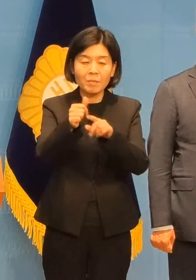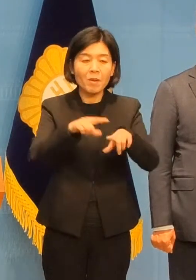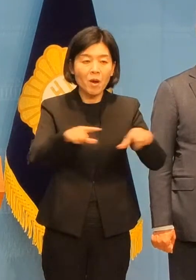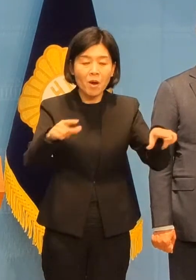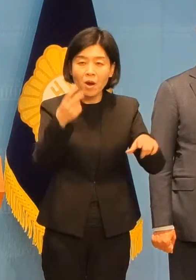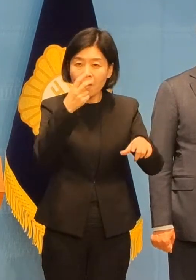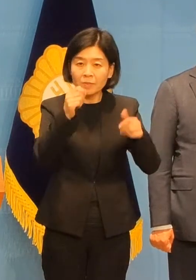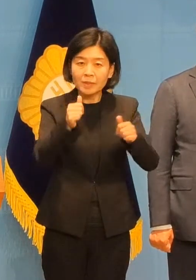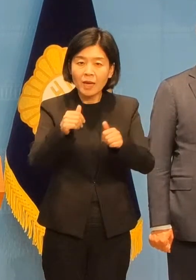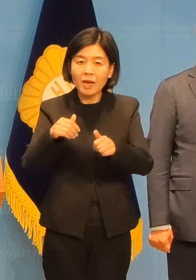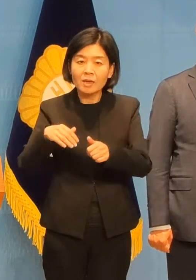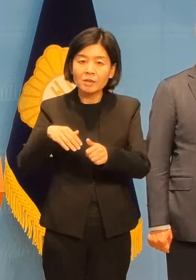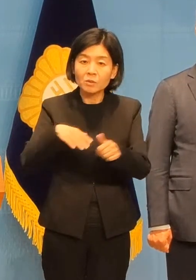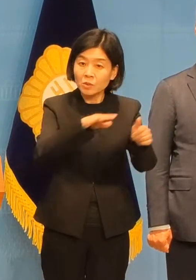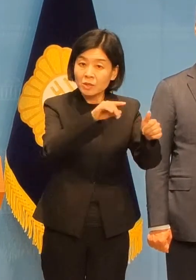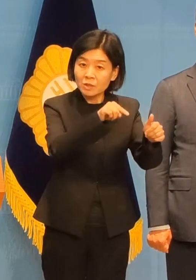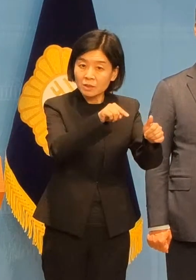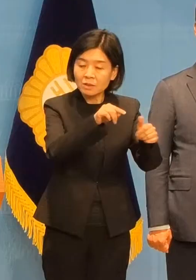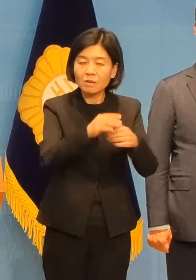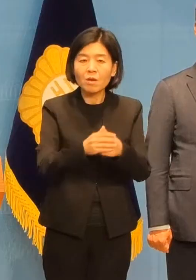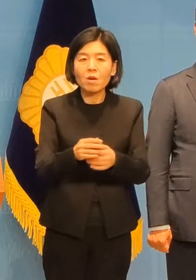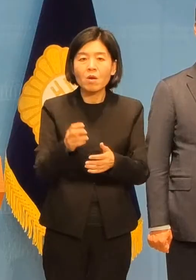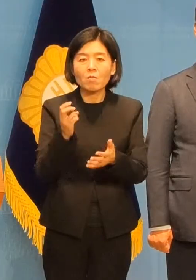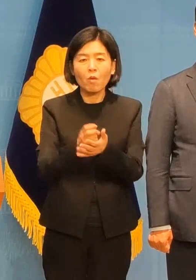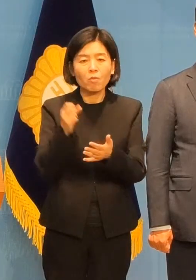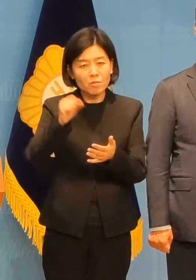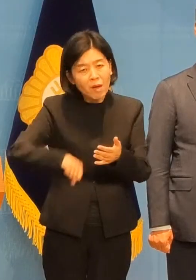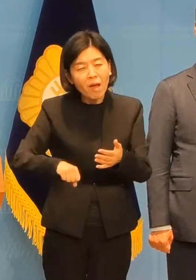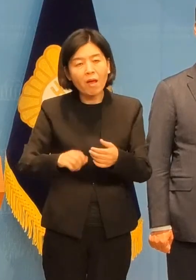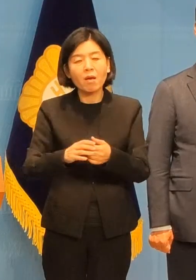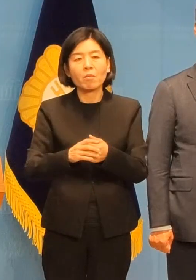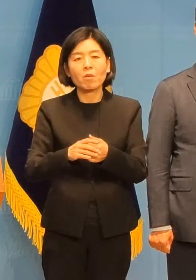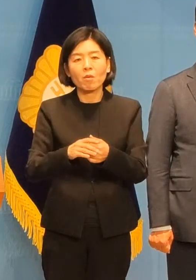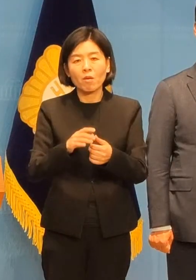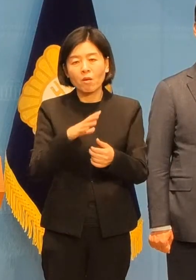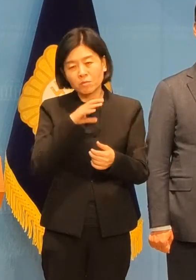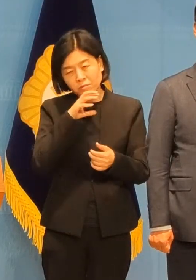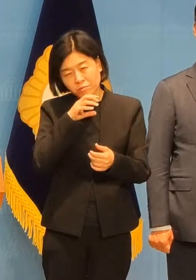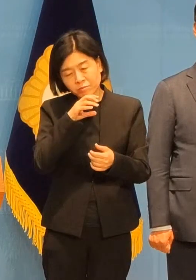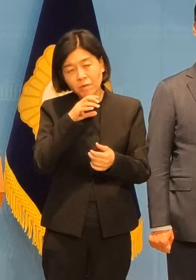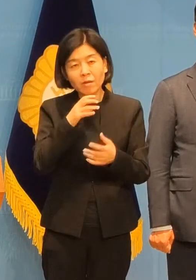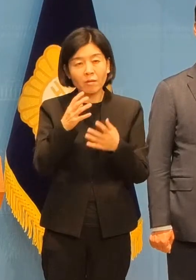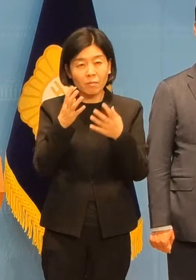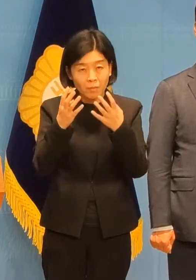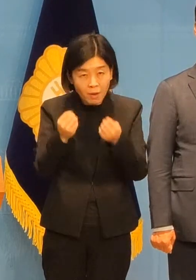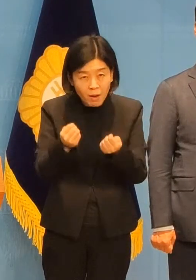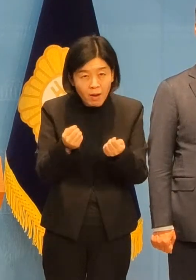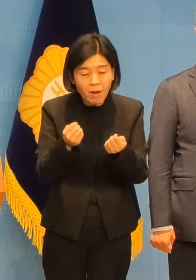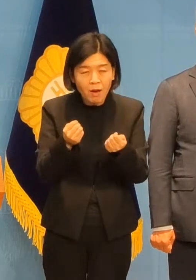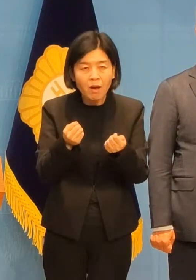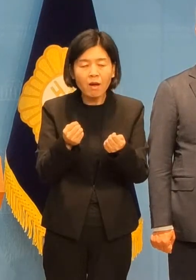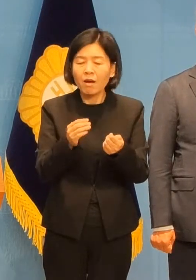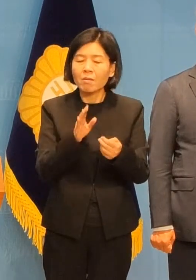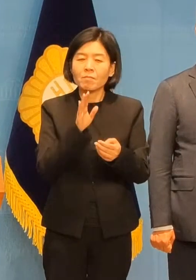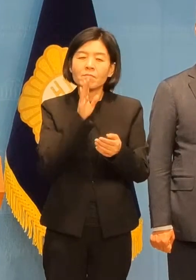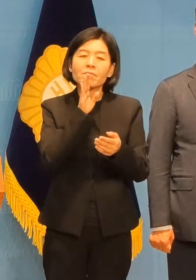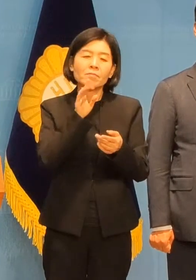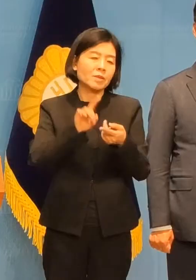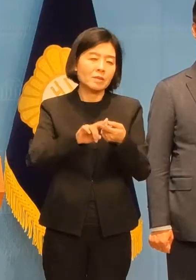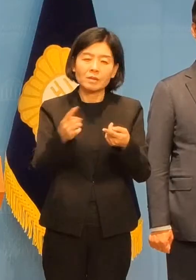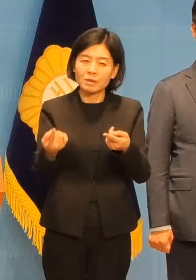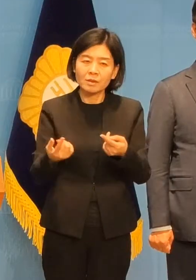대해 위법 혹은 위헌이다라는 반대 논리들이 많이 거론되고 있습니다. 사실이 아닙니다.